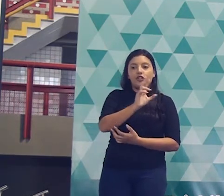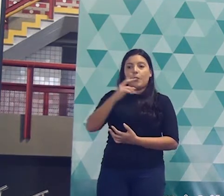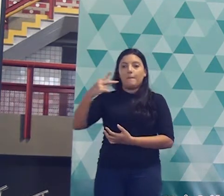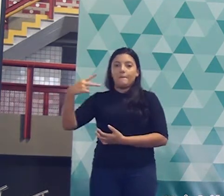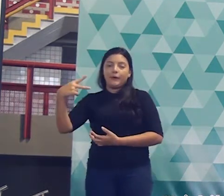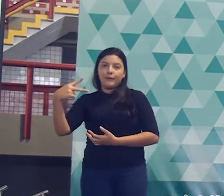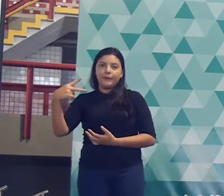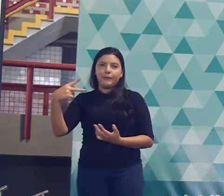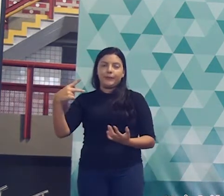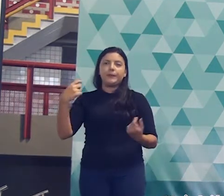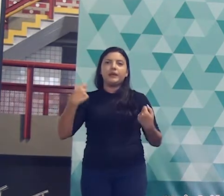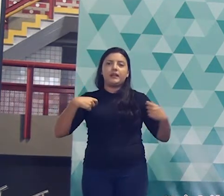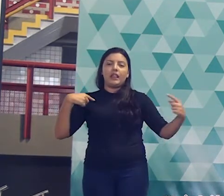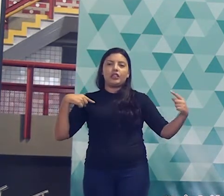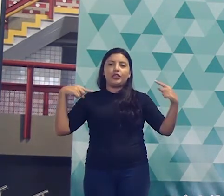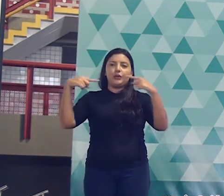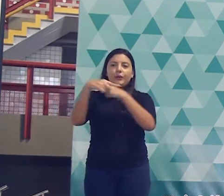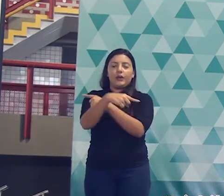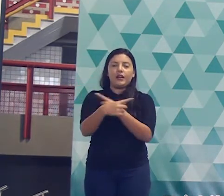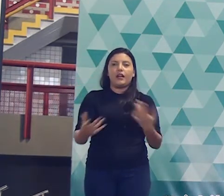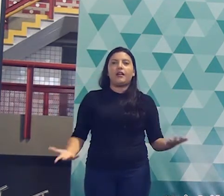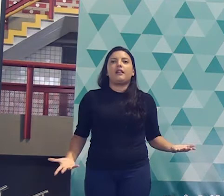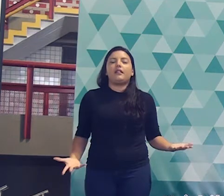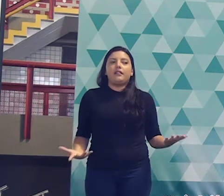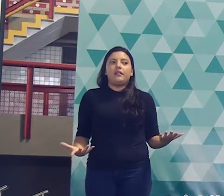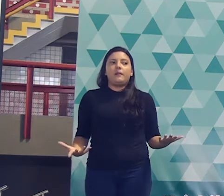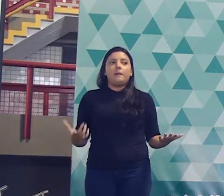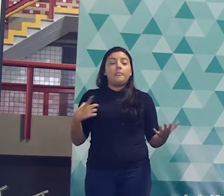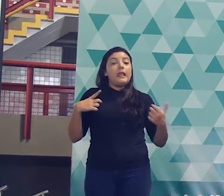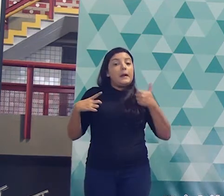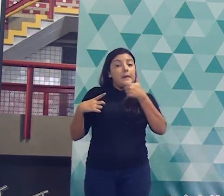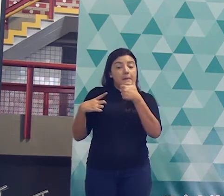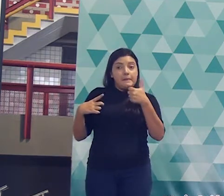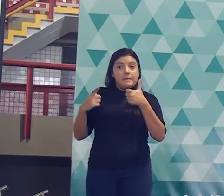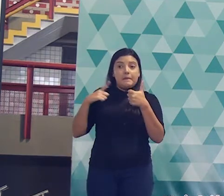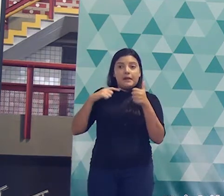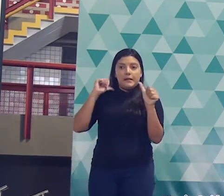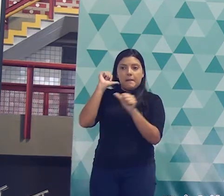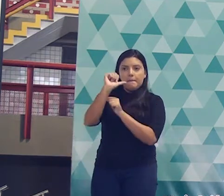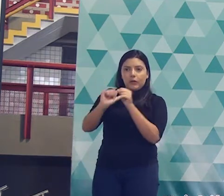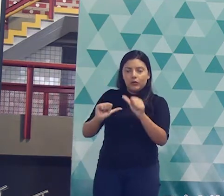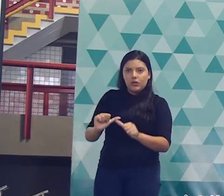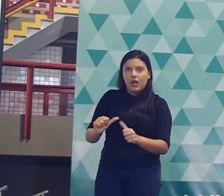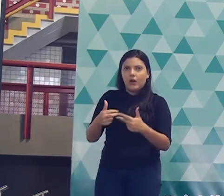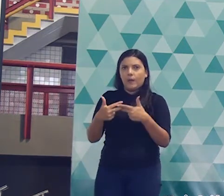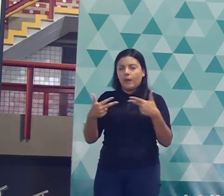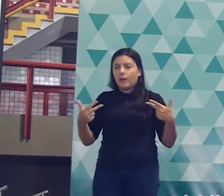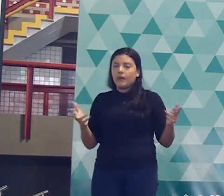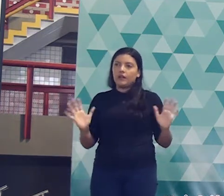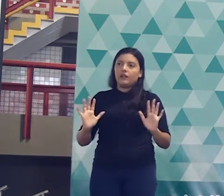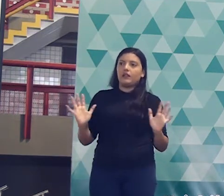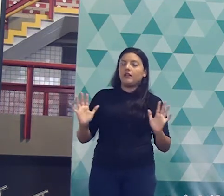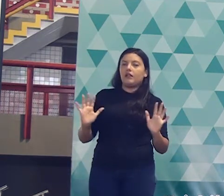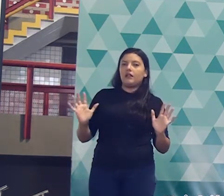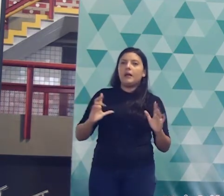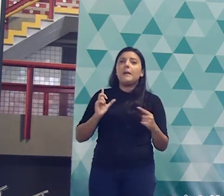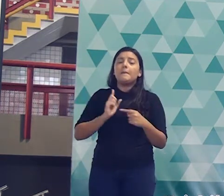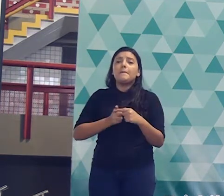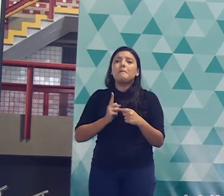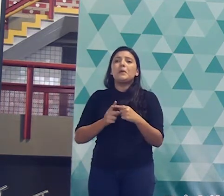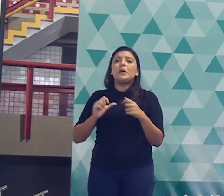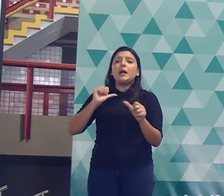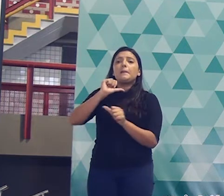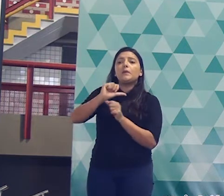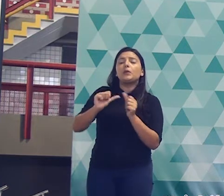2? Inverter. A primeira reação, eu preciso mudar alguma coisa? Agora, por que eu não preciso alterar nada